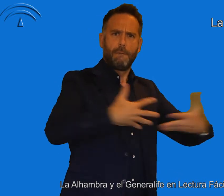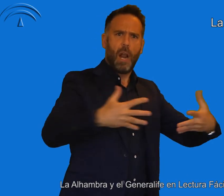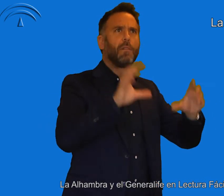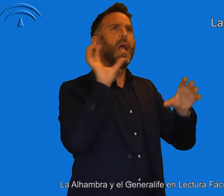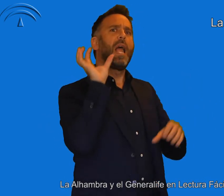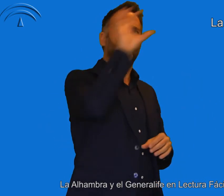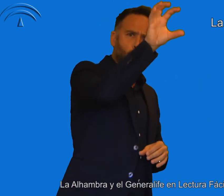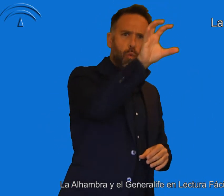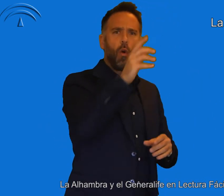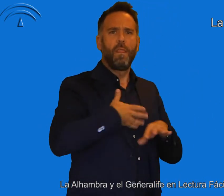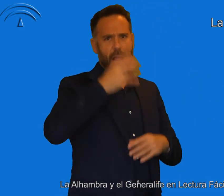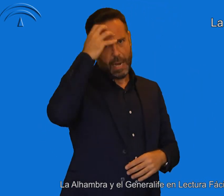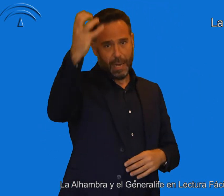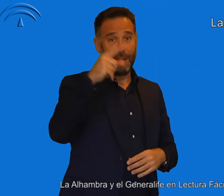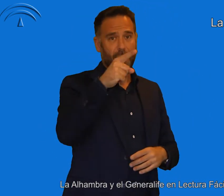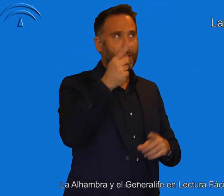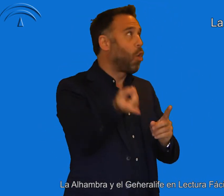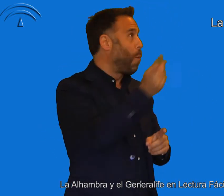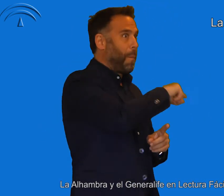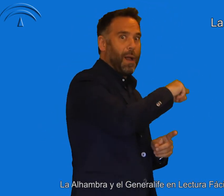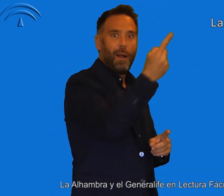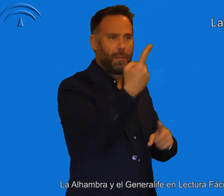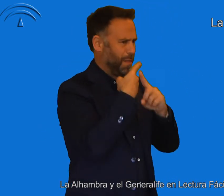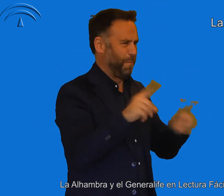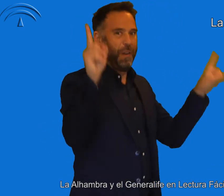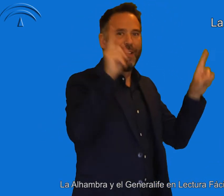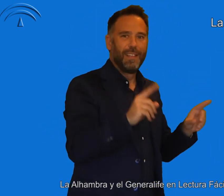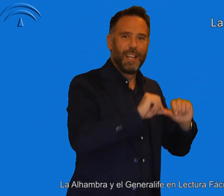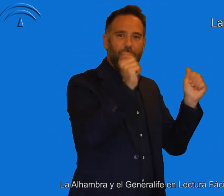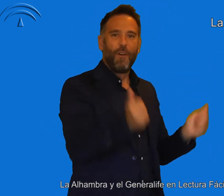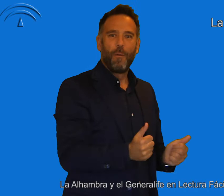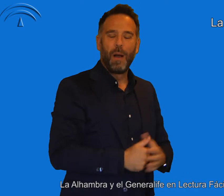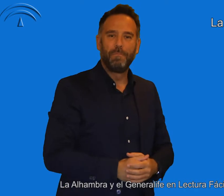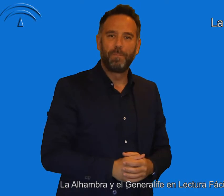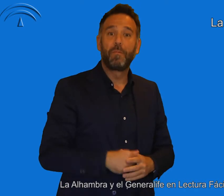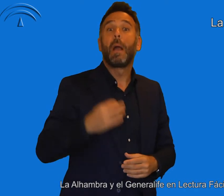emperador. ¡Qué diferente es a las otras salas de la Alhambra! Los baños.